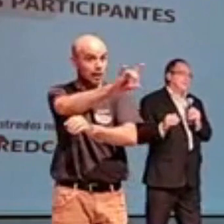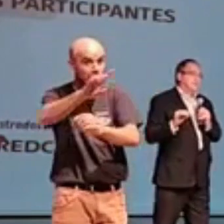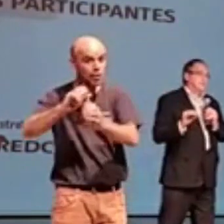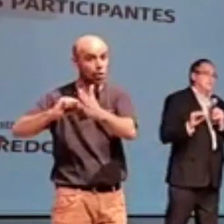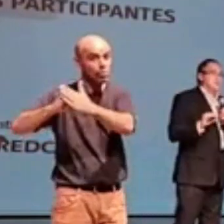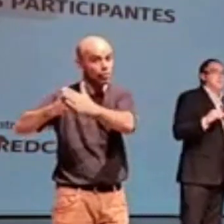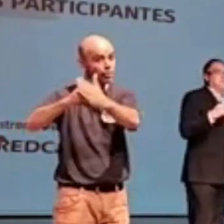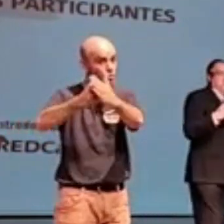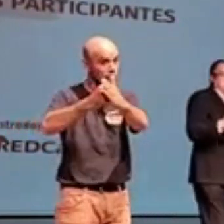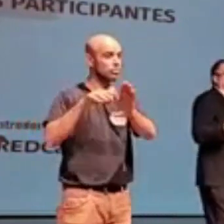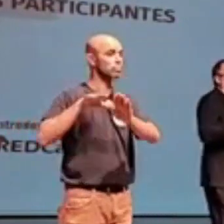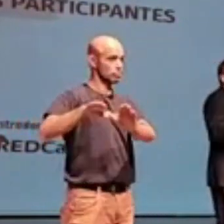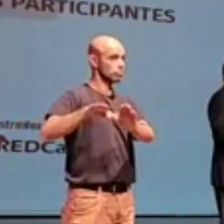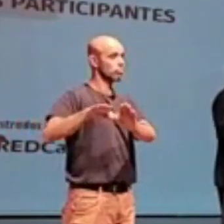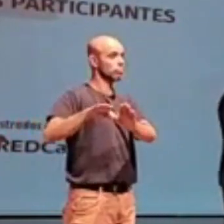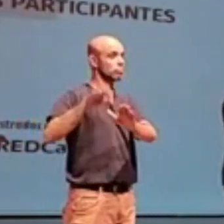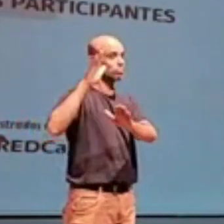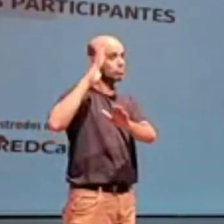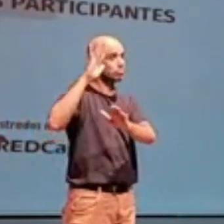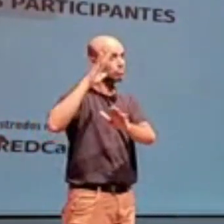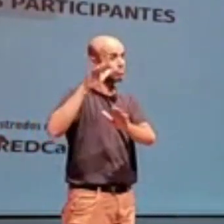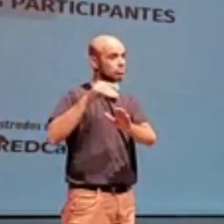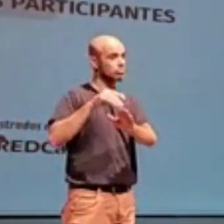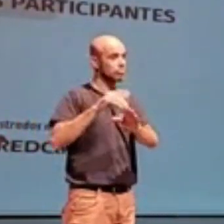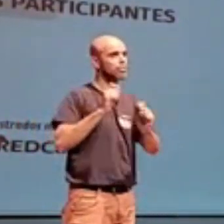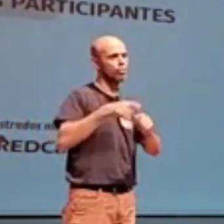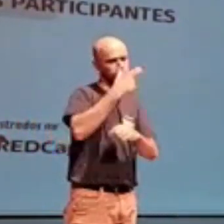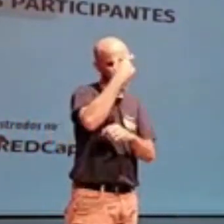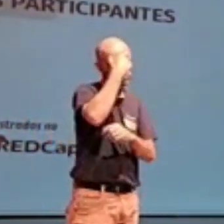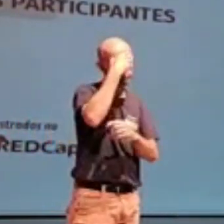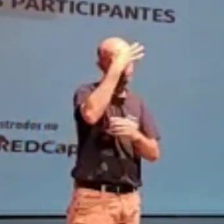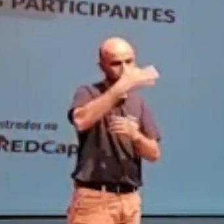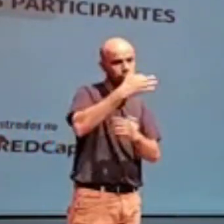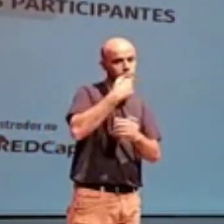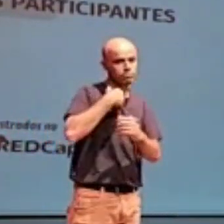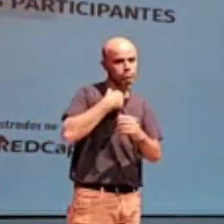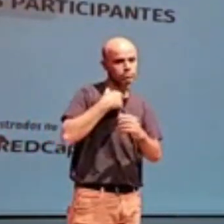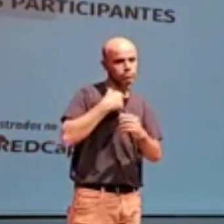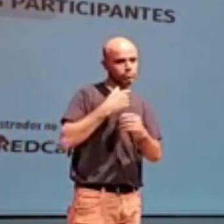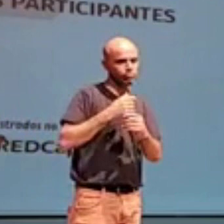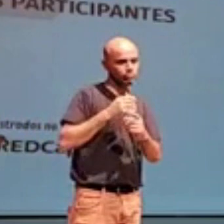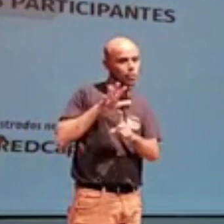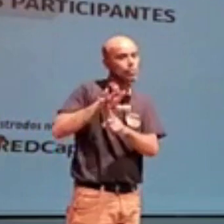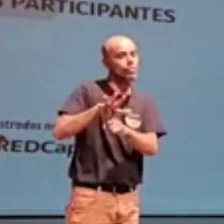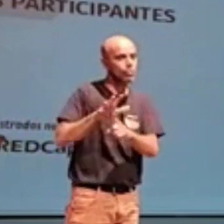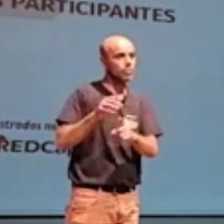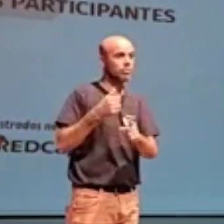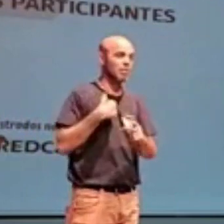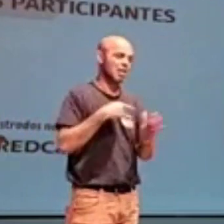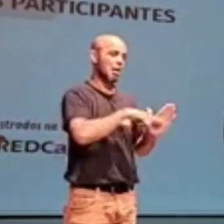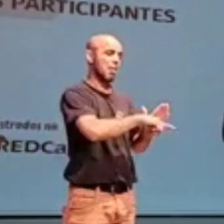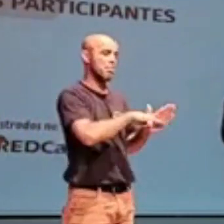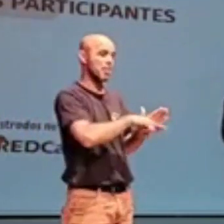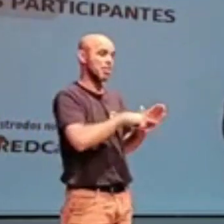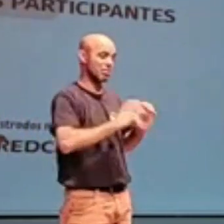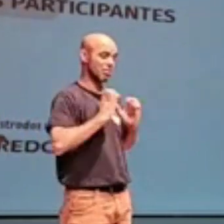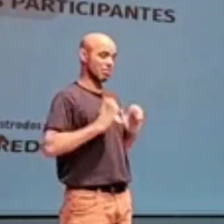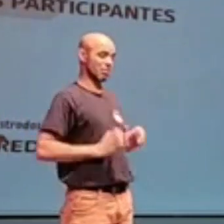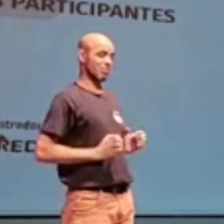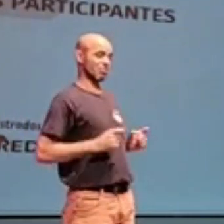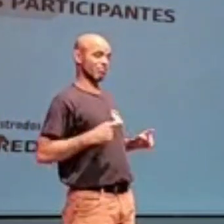Para cada vez menos. Pode ter ação consciente, né? A gente já viu várias pesquisas aí antiéticas que saíram na mídia, até que